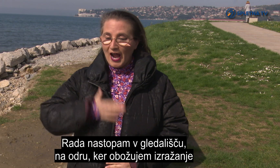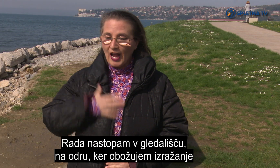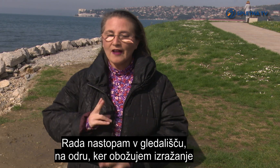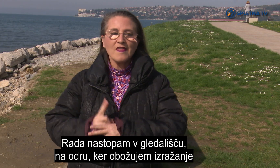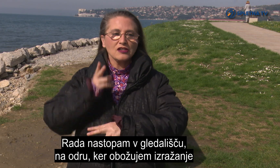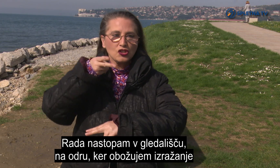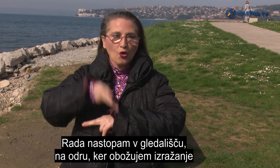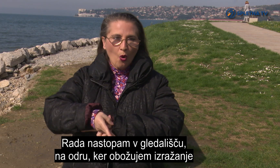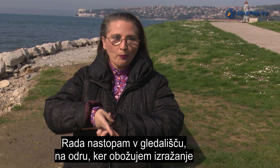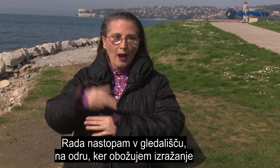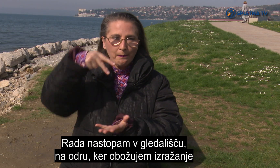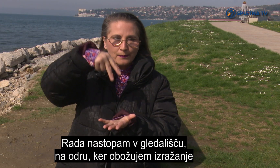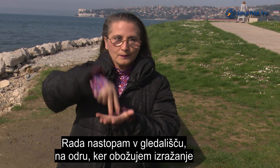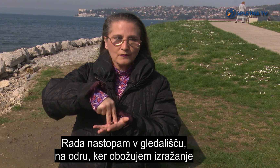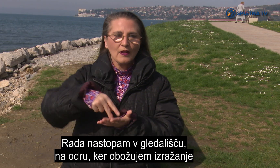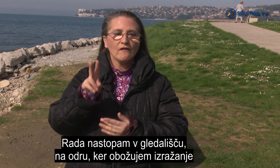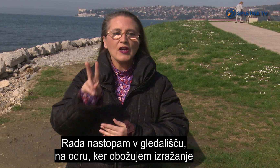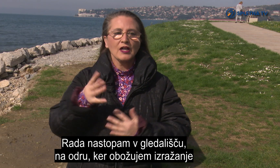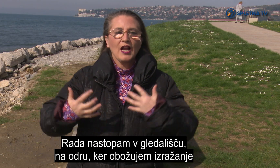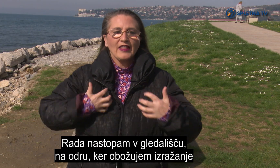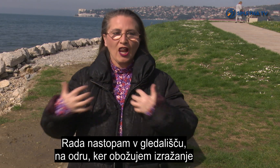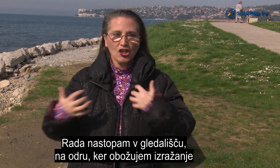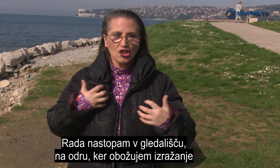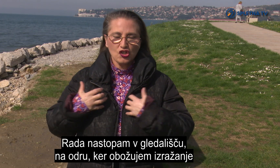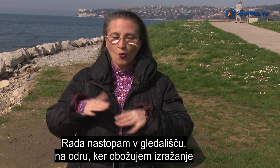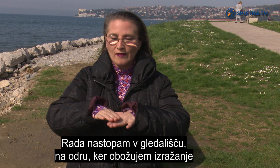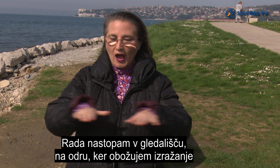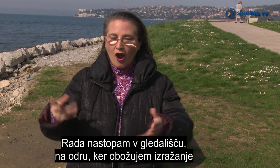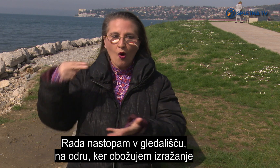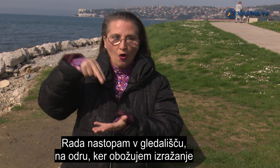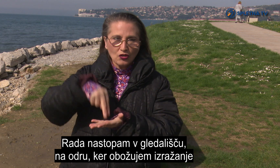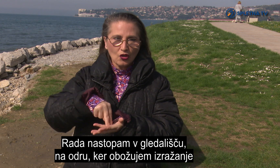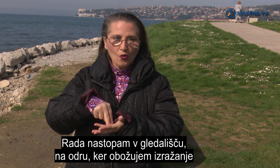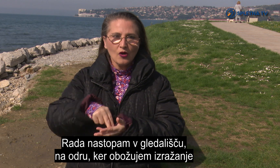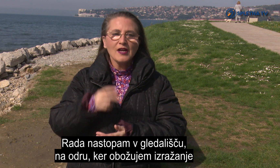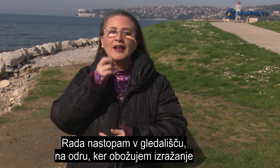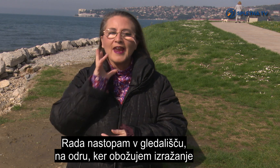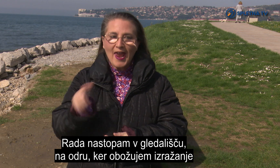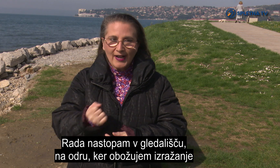Rada nastopam v gledališču na odru, ker